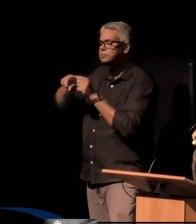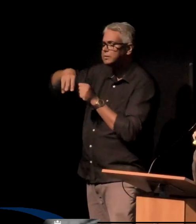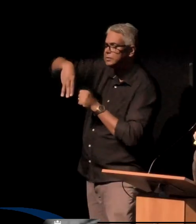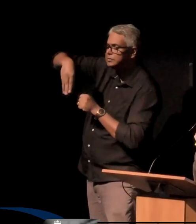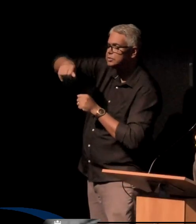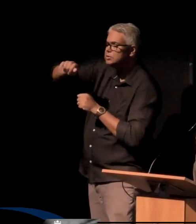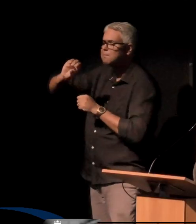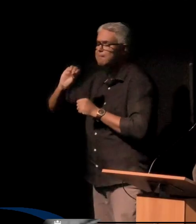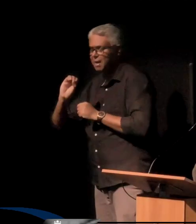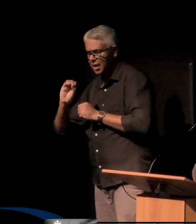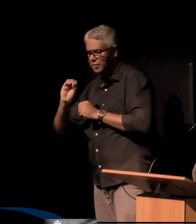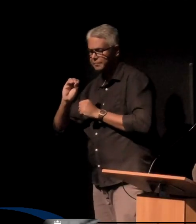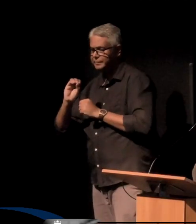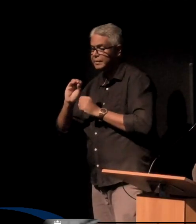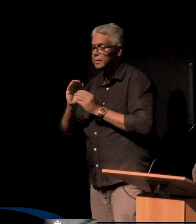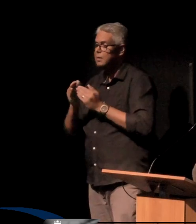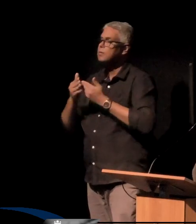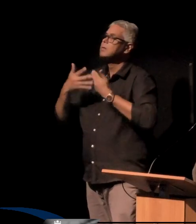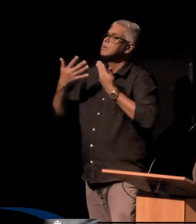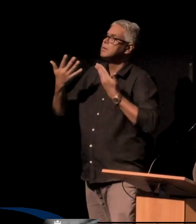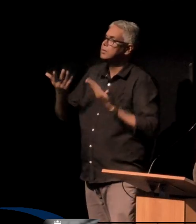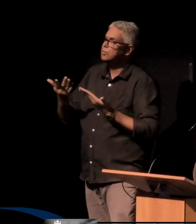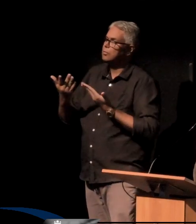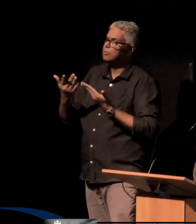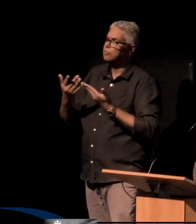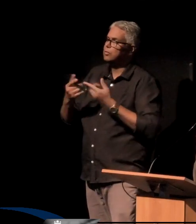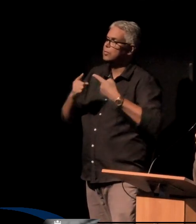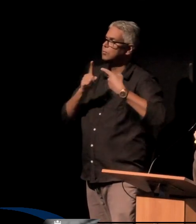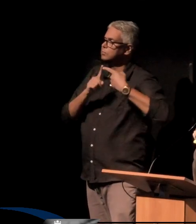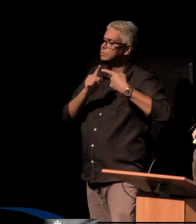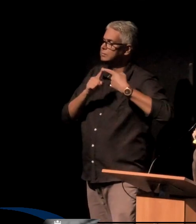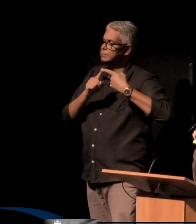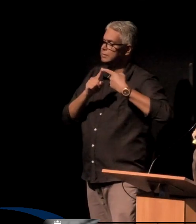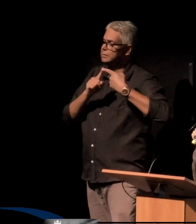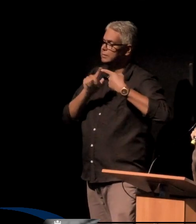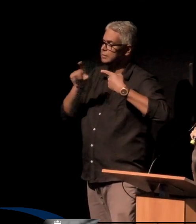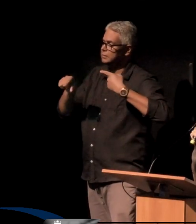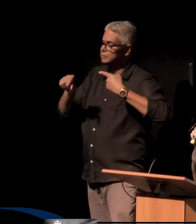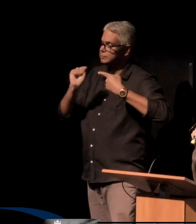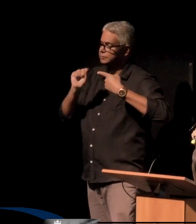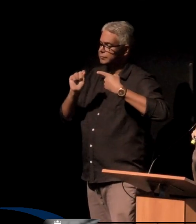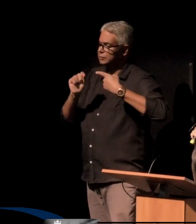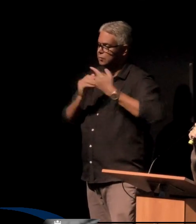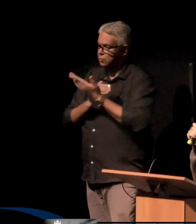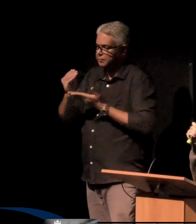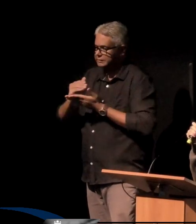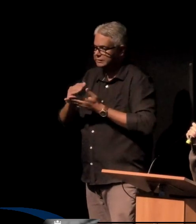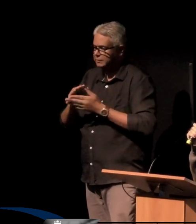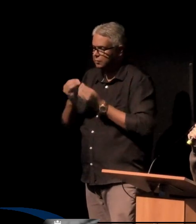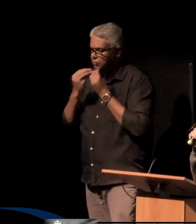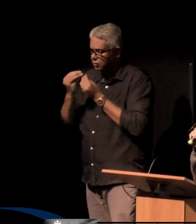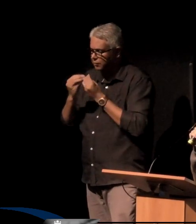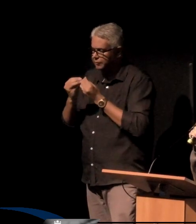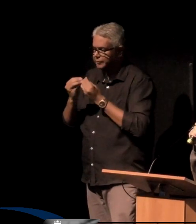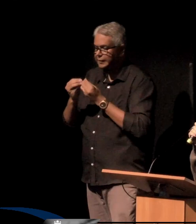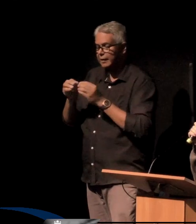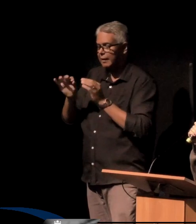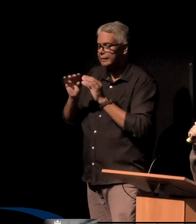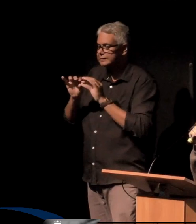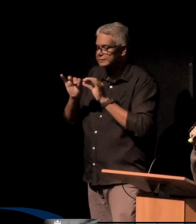e não foi o passo Inicial não tá dando para visualizar ali mas a gente começou com a sensibilização